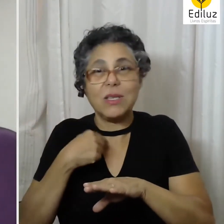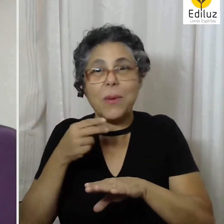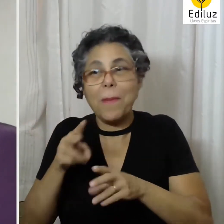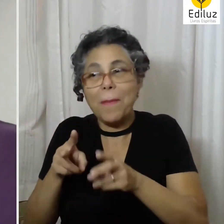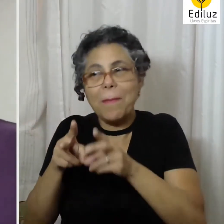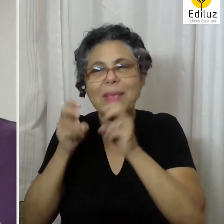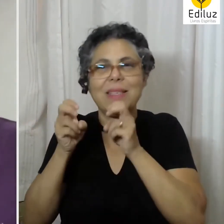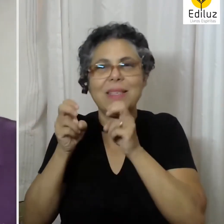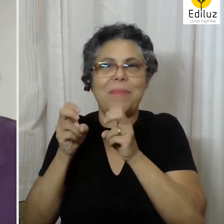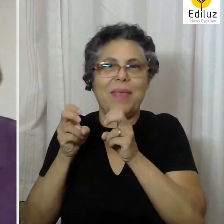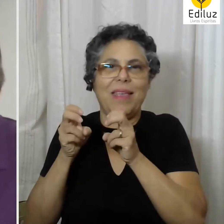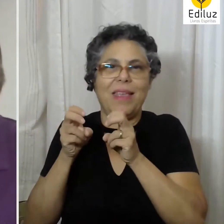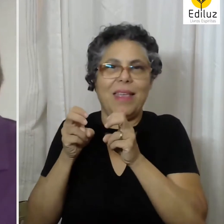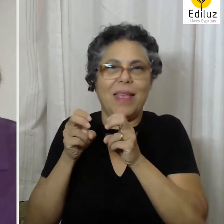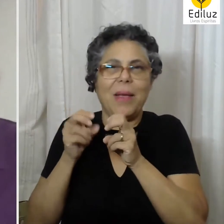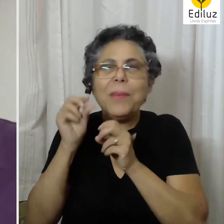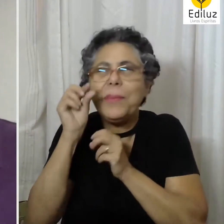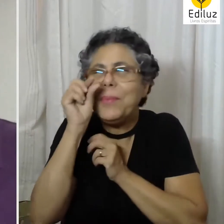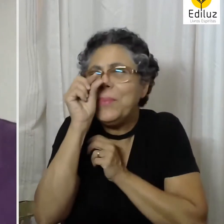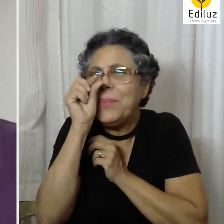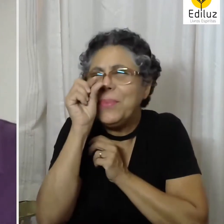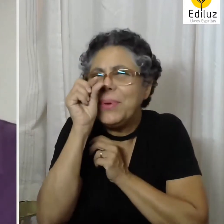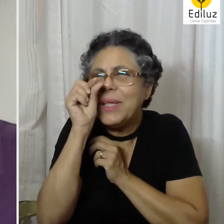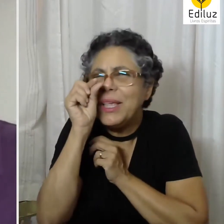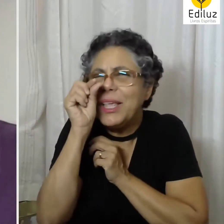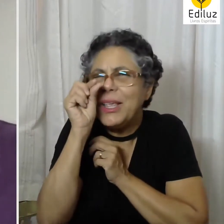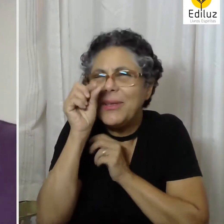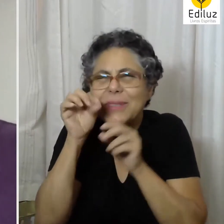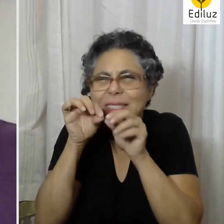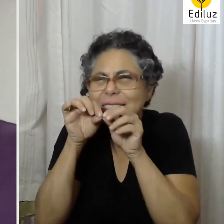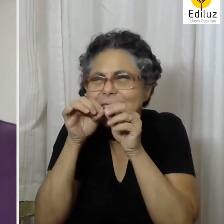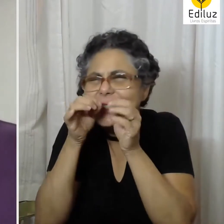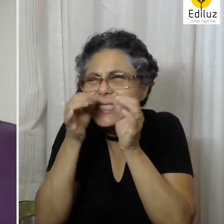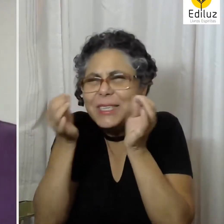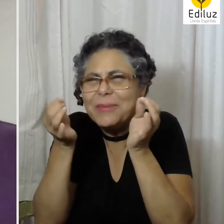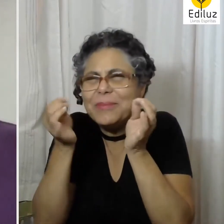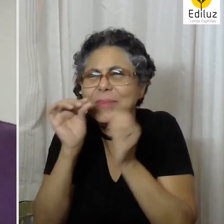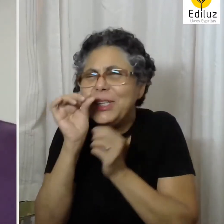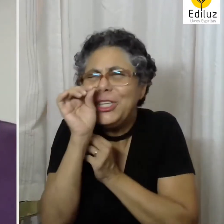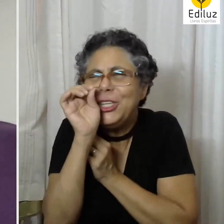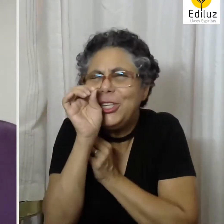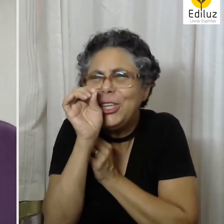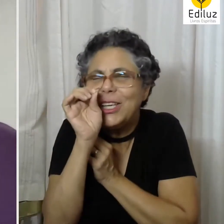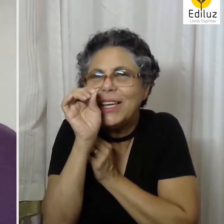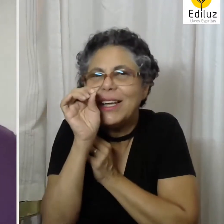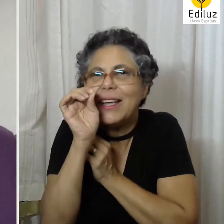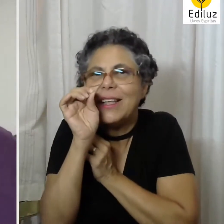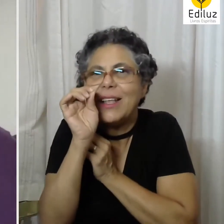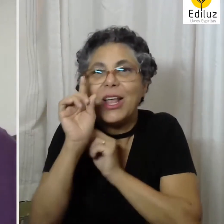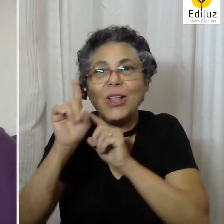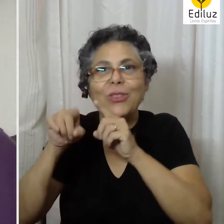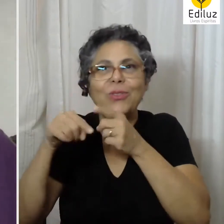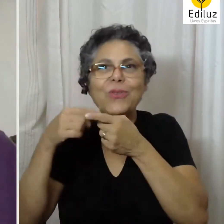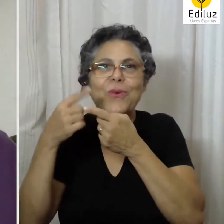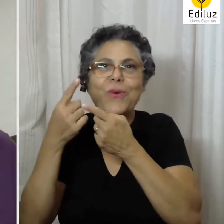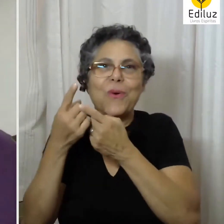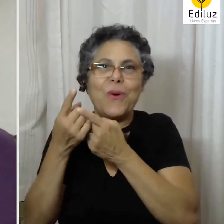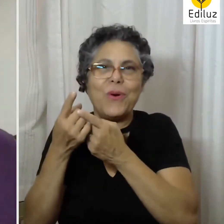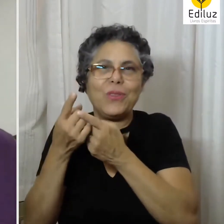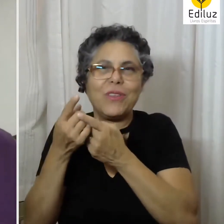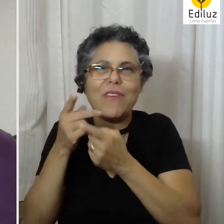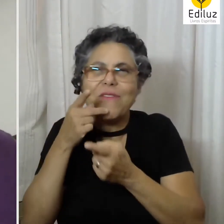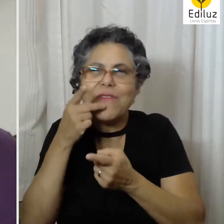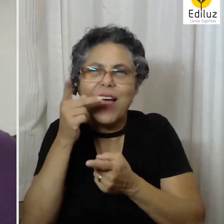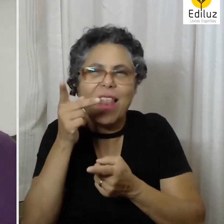perceber uma nuance sutil, por mais sutil que seja, no outro, que vai me